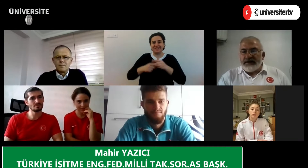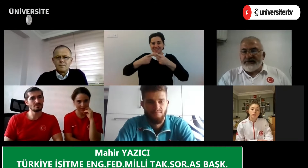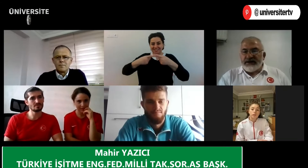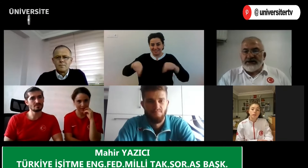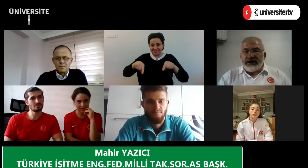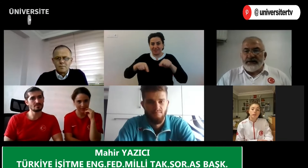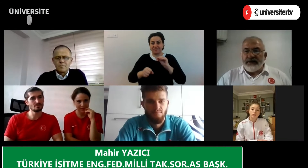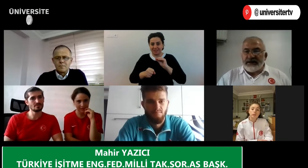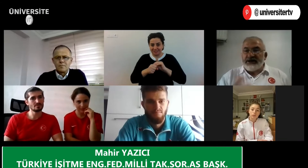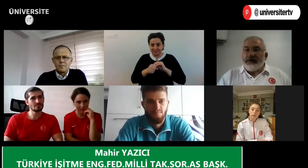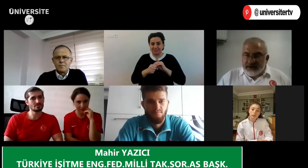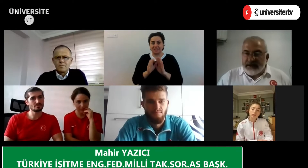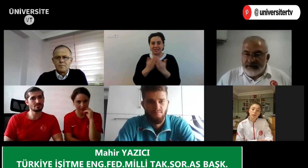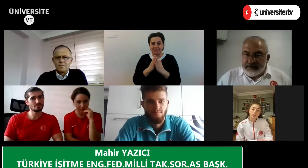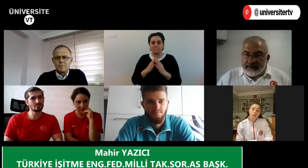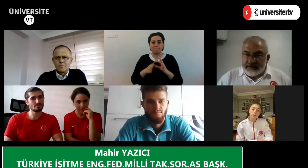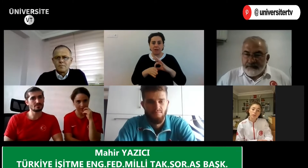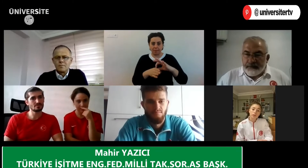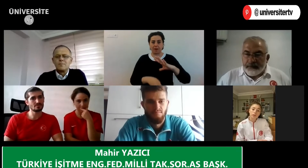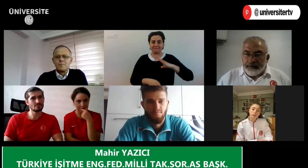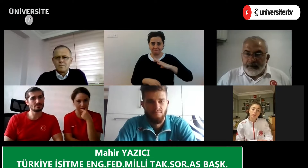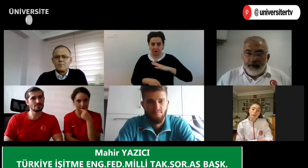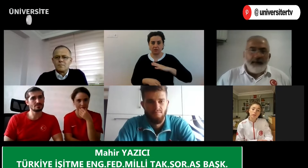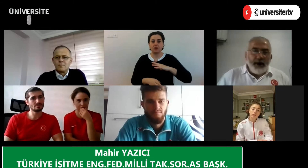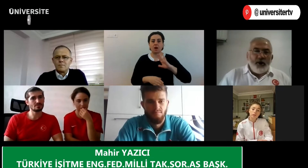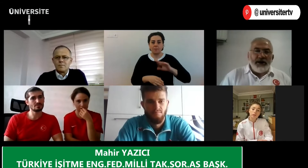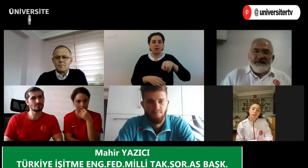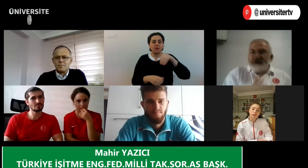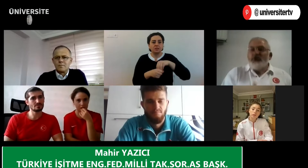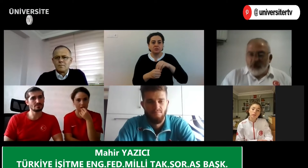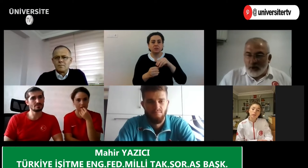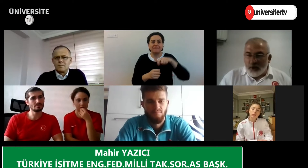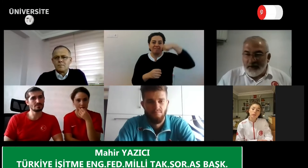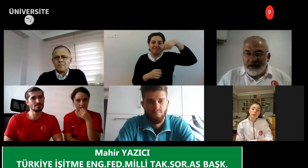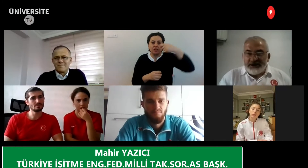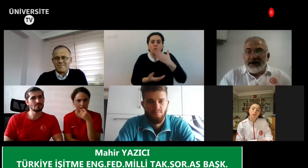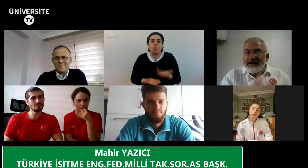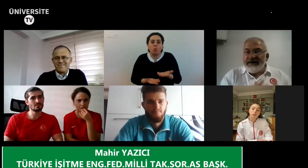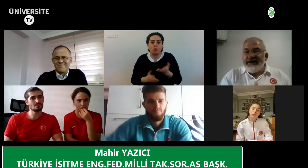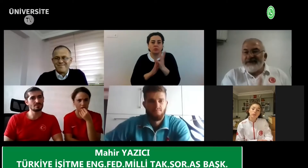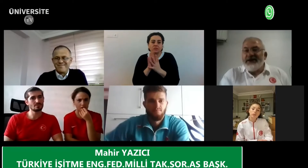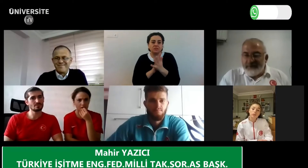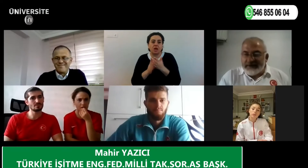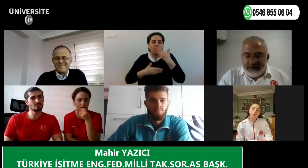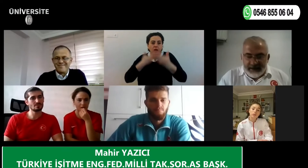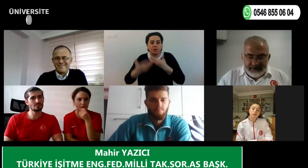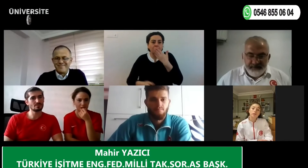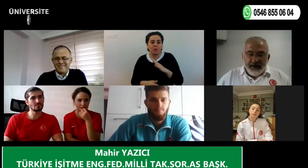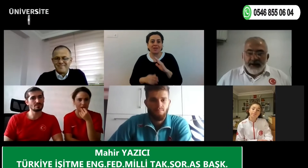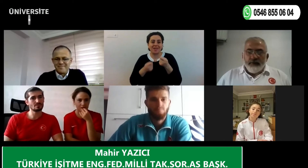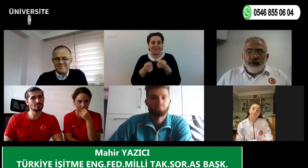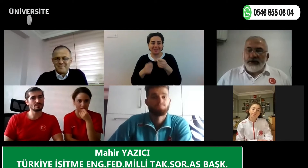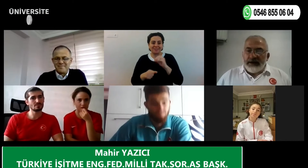dördüncü, beşinci kademelerin kitapçıkları var. Ama onların videosu yok. İşaret diliyle çevrilmesi